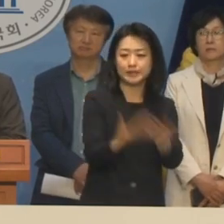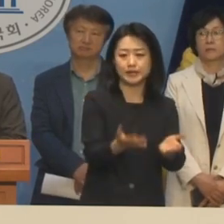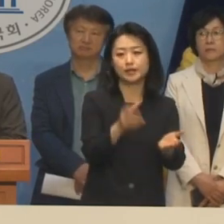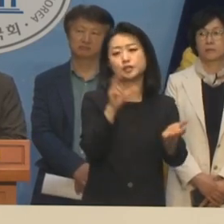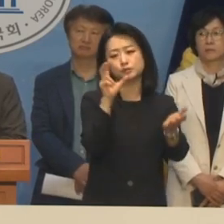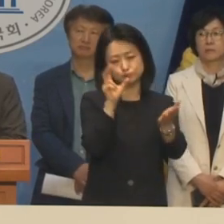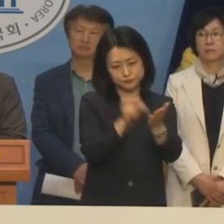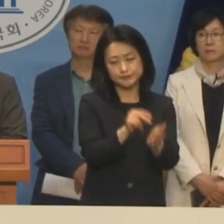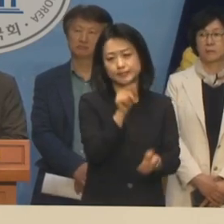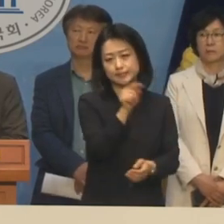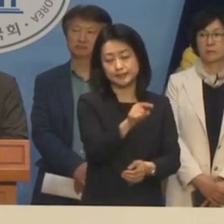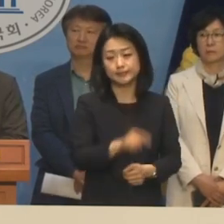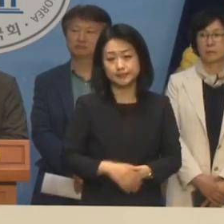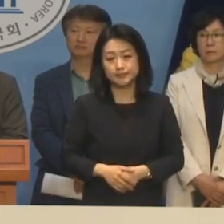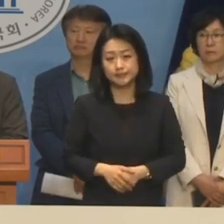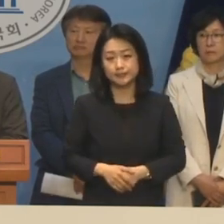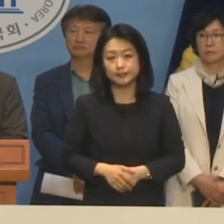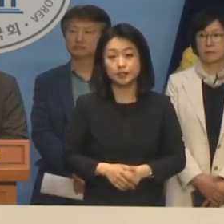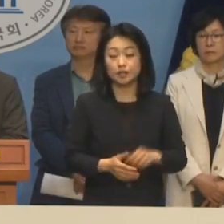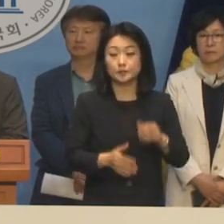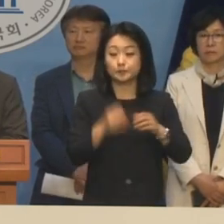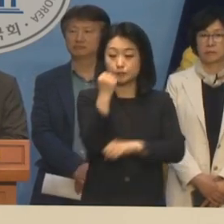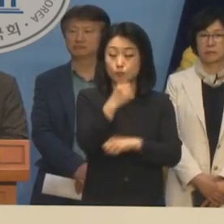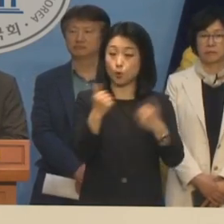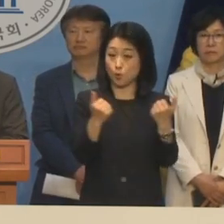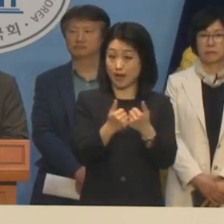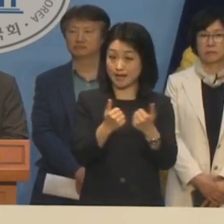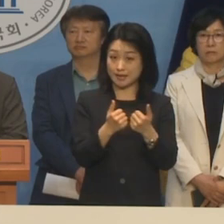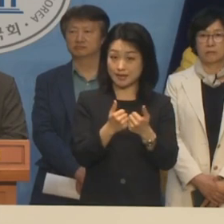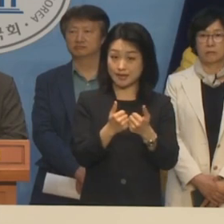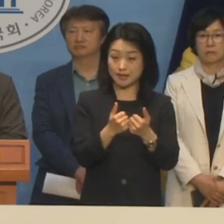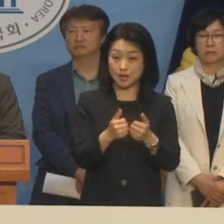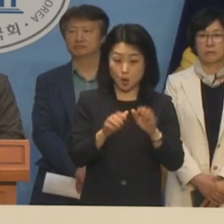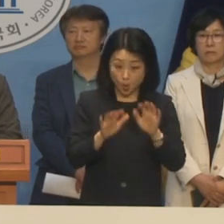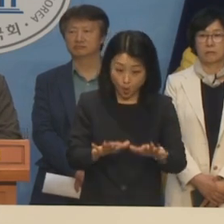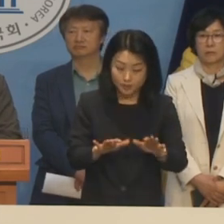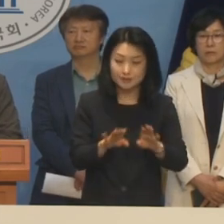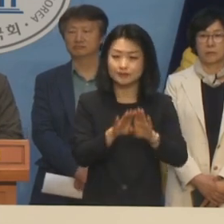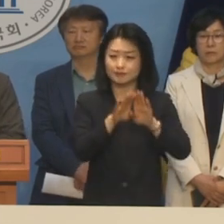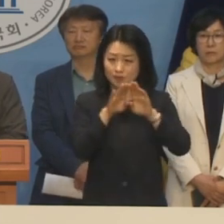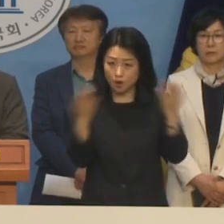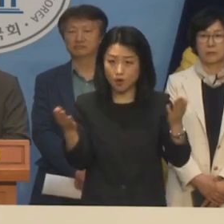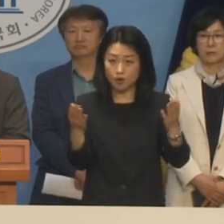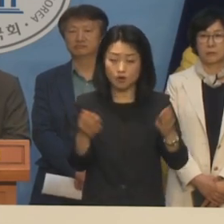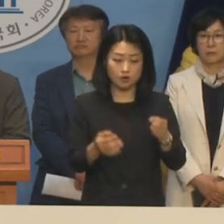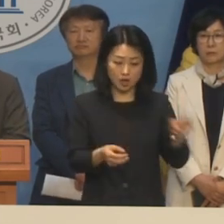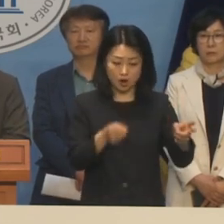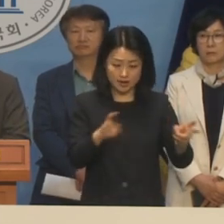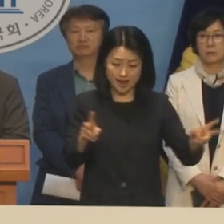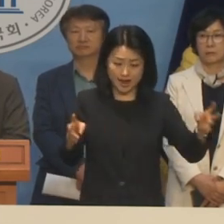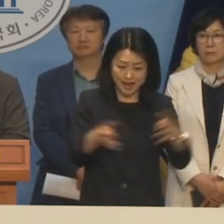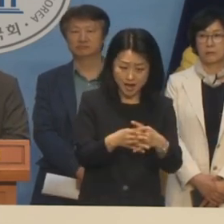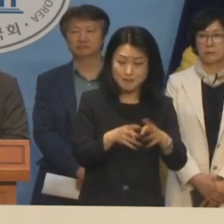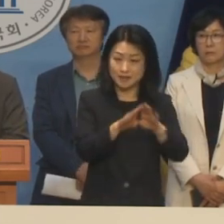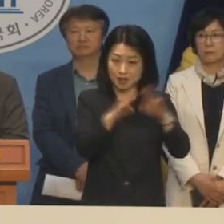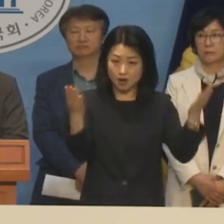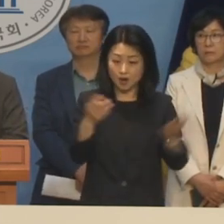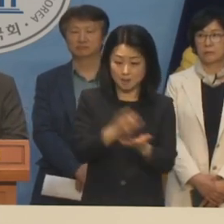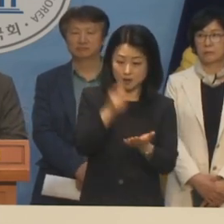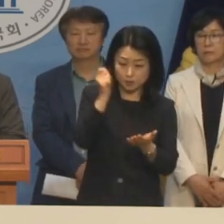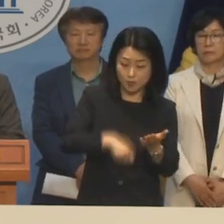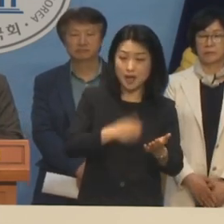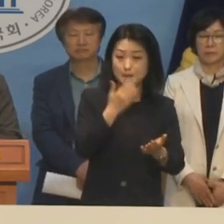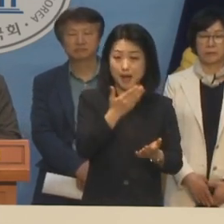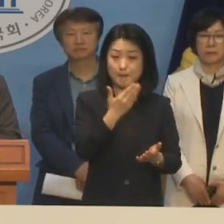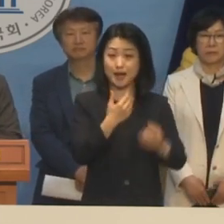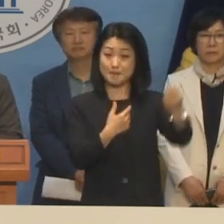방기했다는 것입니다. 국회 본회의 오늘이라도 여야 합의가 되면 열겠다. 그래서 가맹사업법